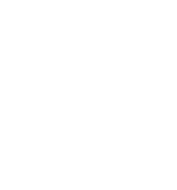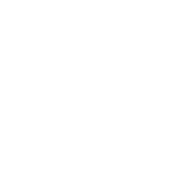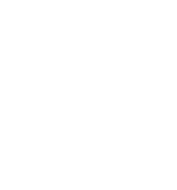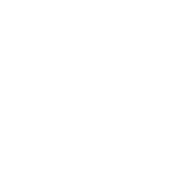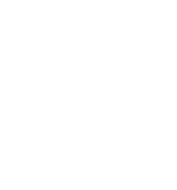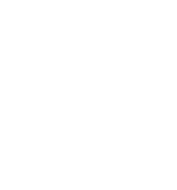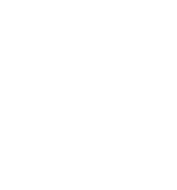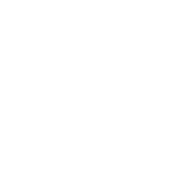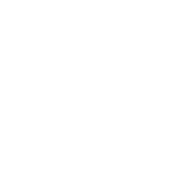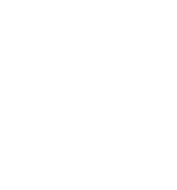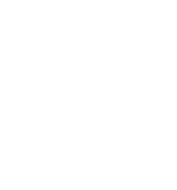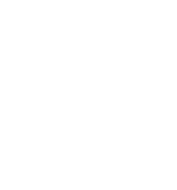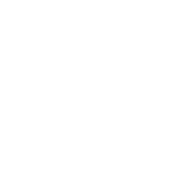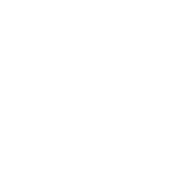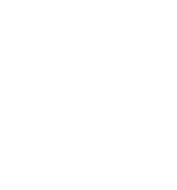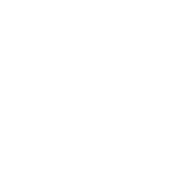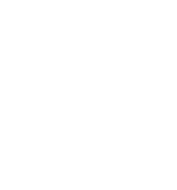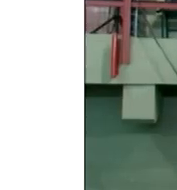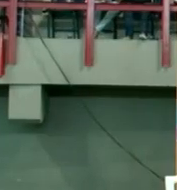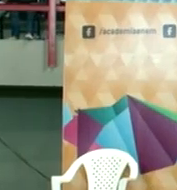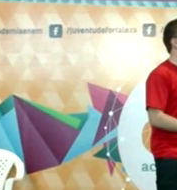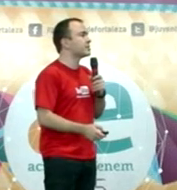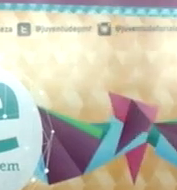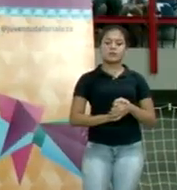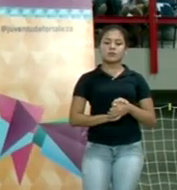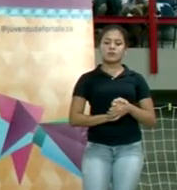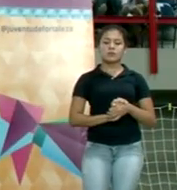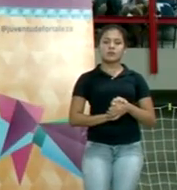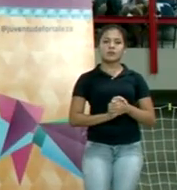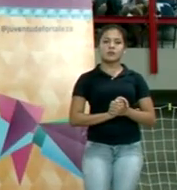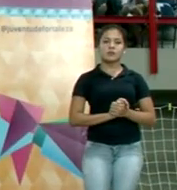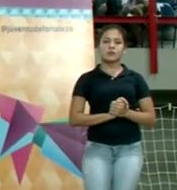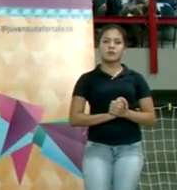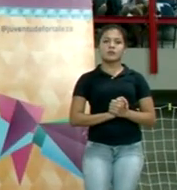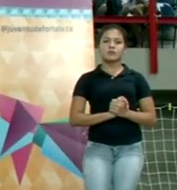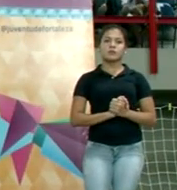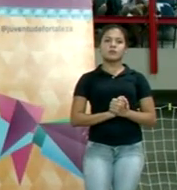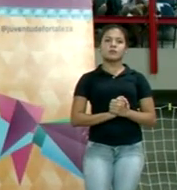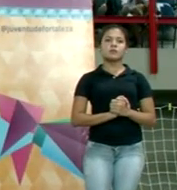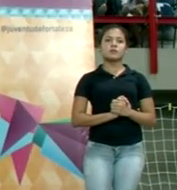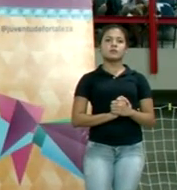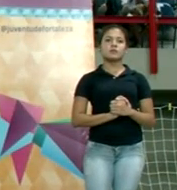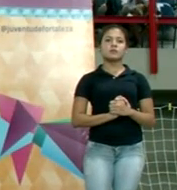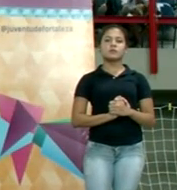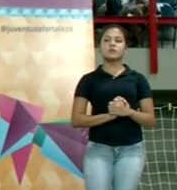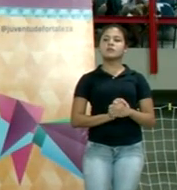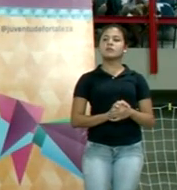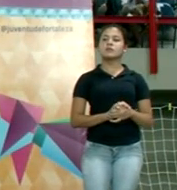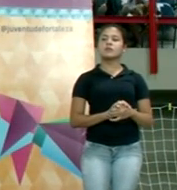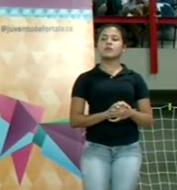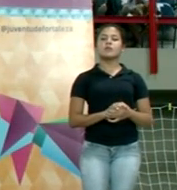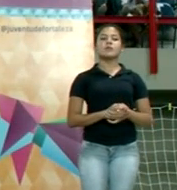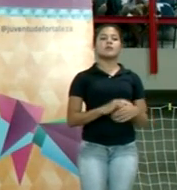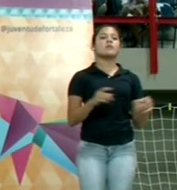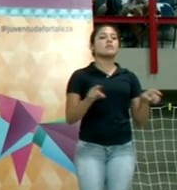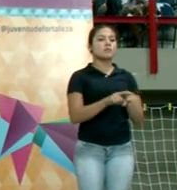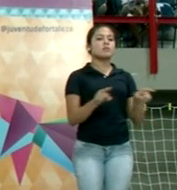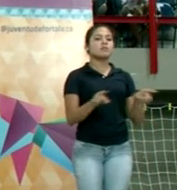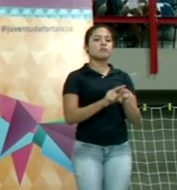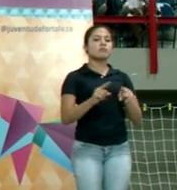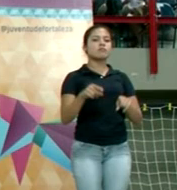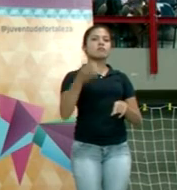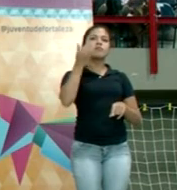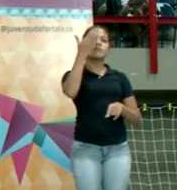ó, queria só chamar a atenção para uma outra coisa antes de passar dessa questão. Tem se falado muito na imprensa,